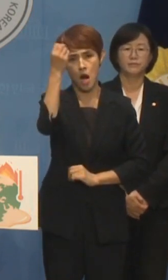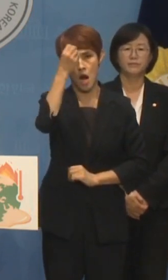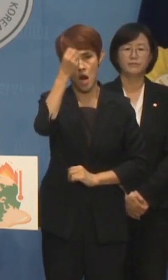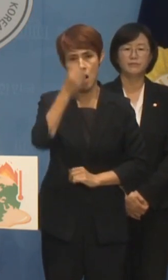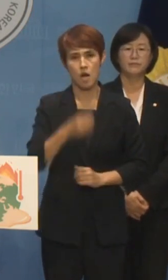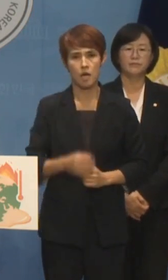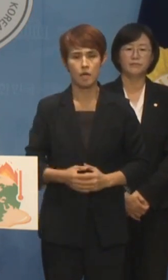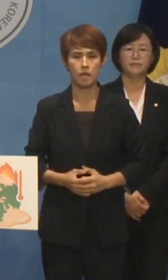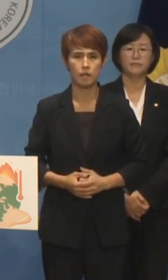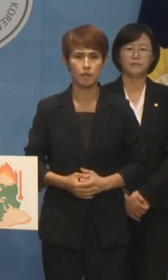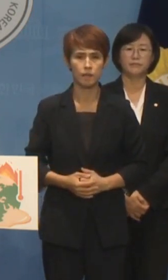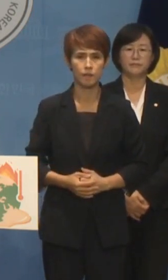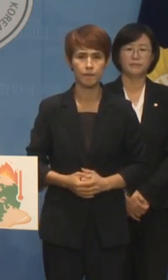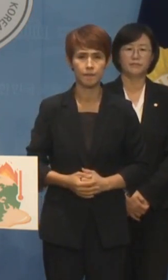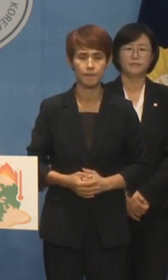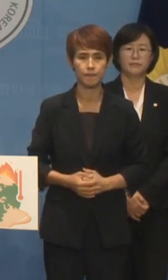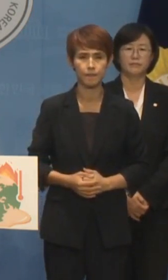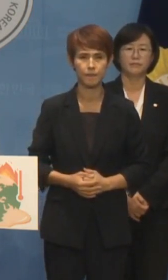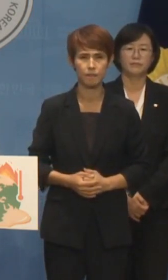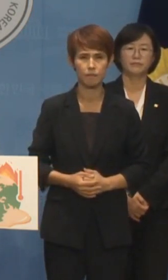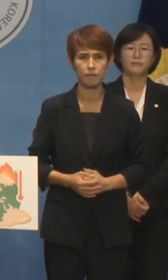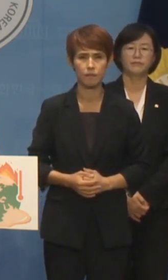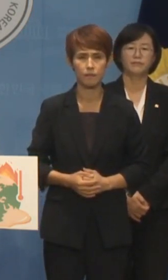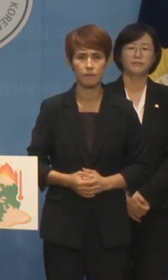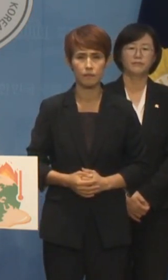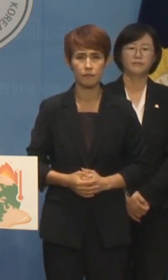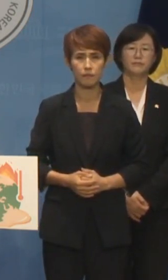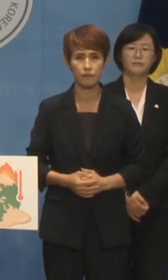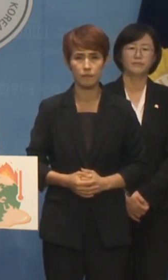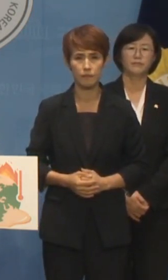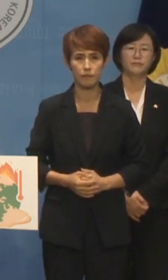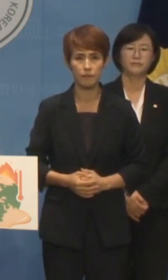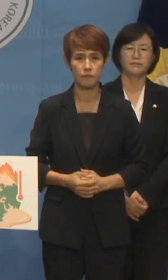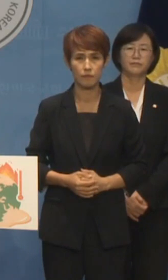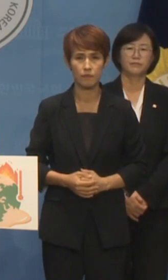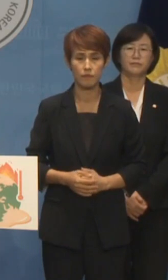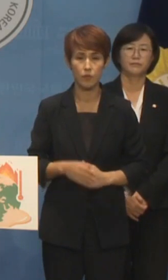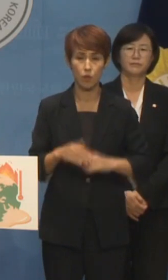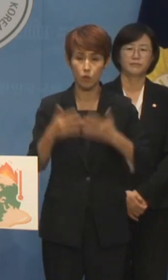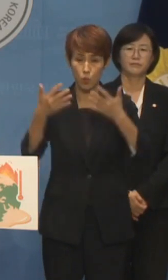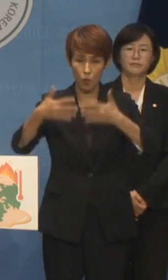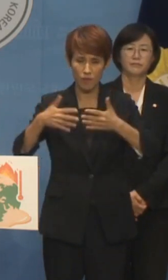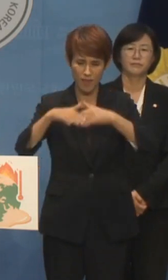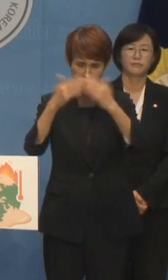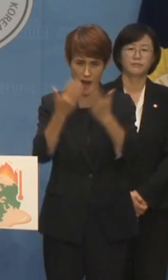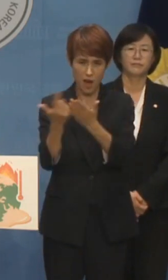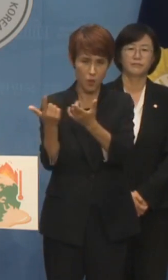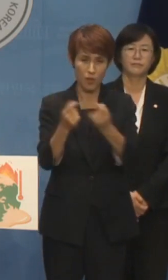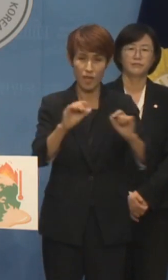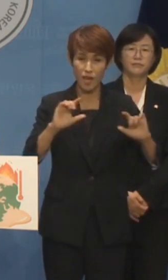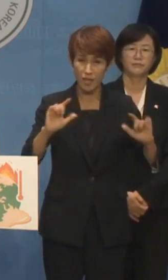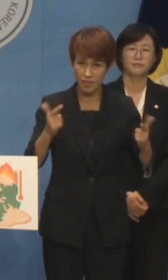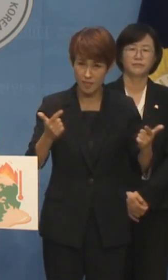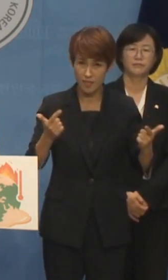알 수 있었습니다. 실험의 대상이 모두가 같은 조건이 아니라는 것을